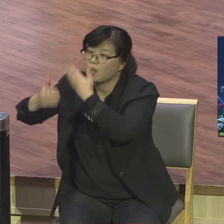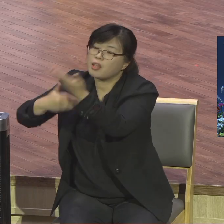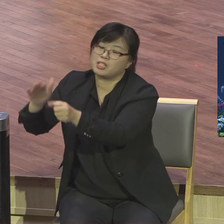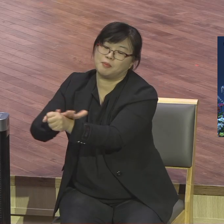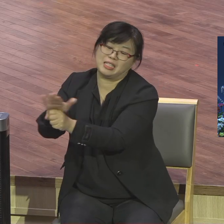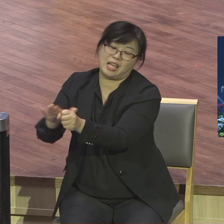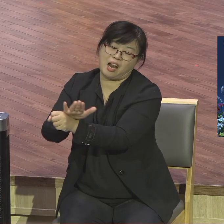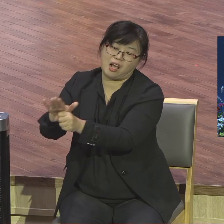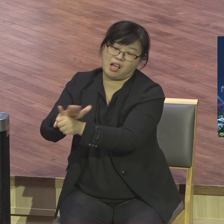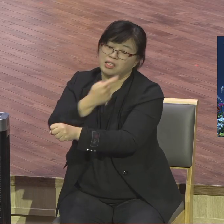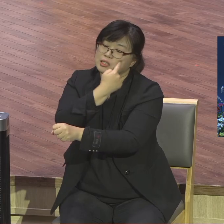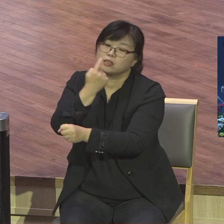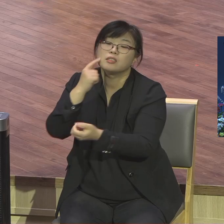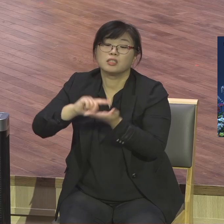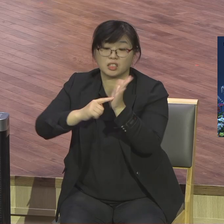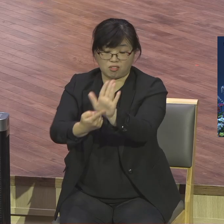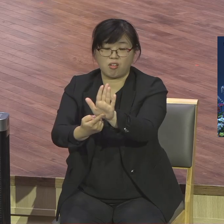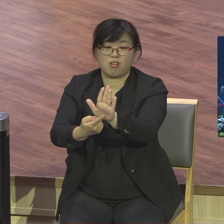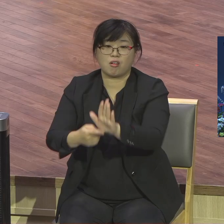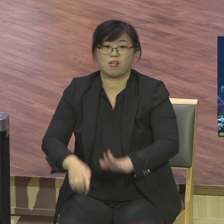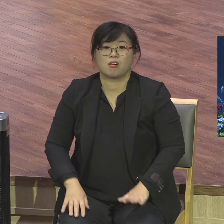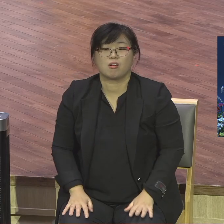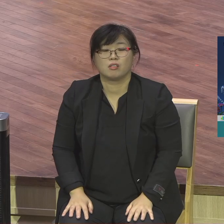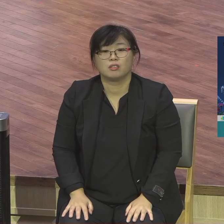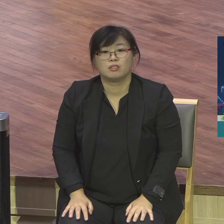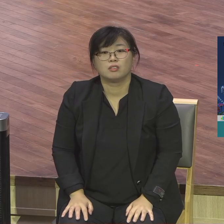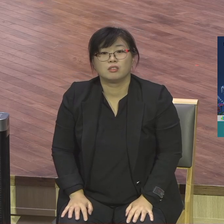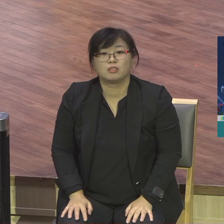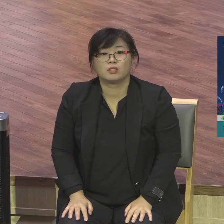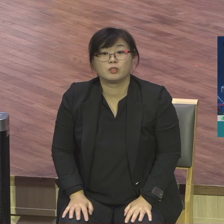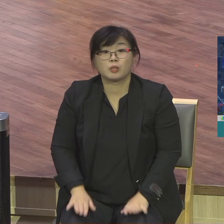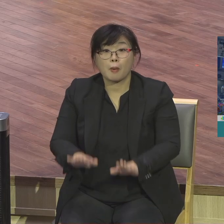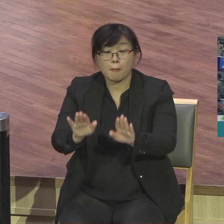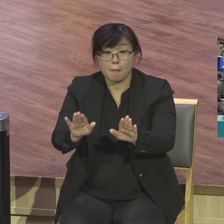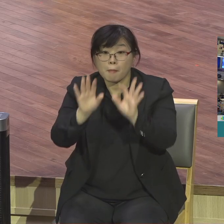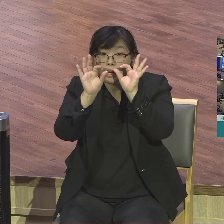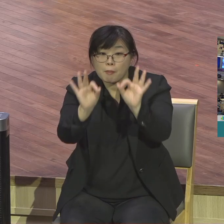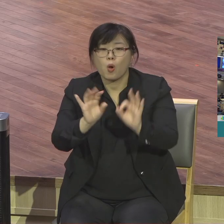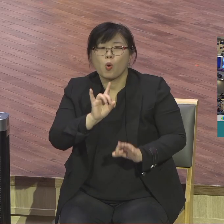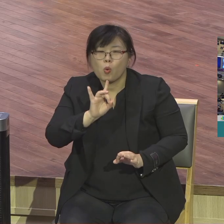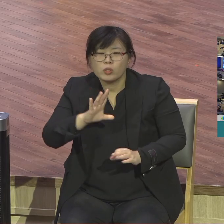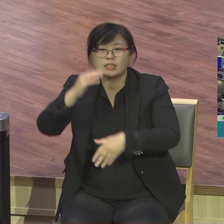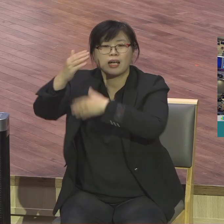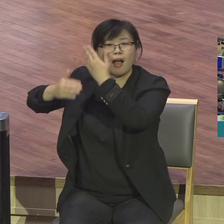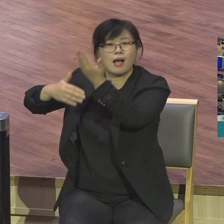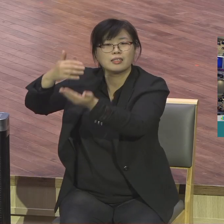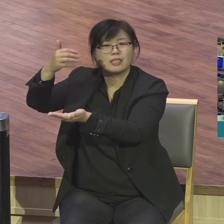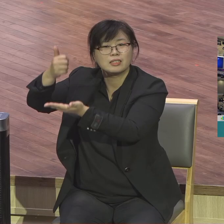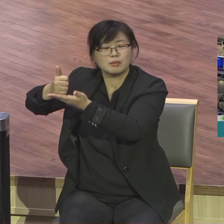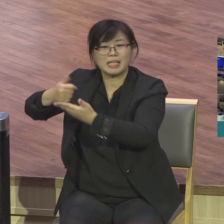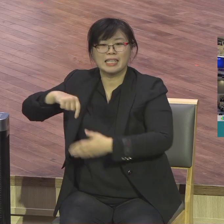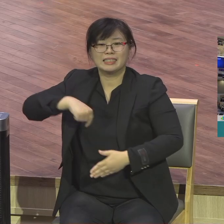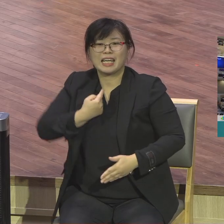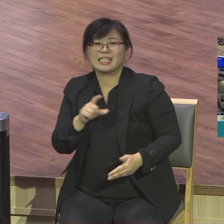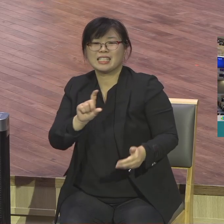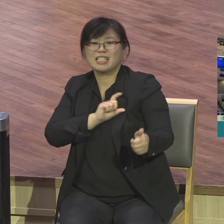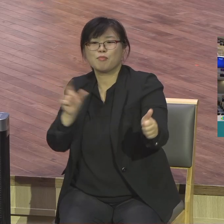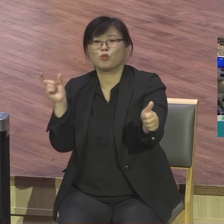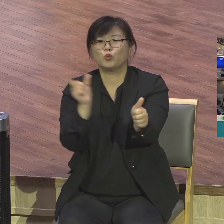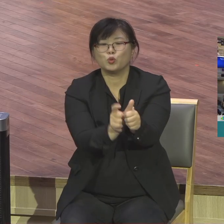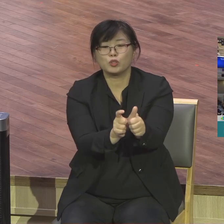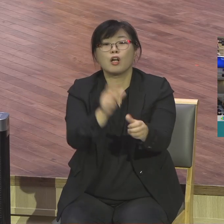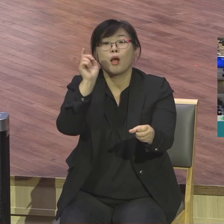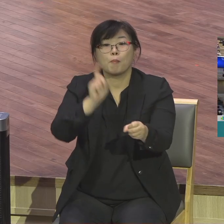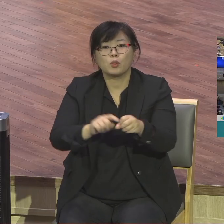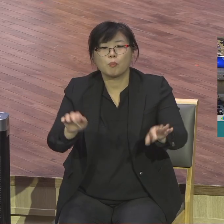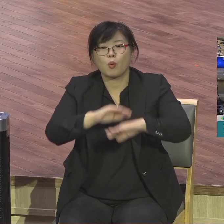자 5절을 봅니다 5절로 7절입니다 오직 너희 하나님 여호와께서 자기의 이름을 두시려고 너희 모든